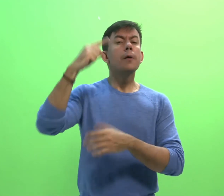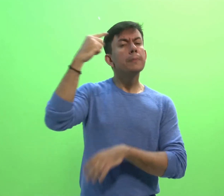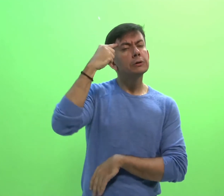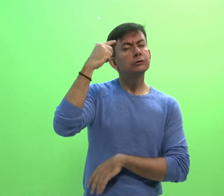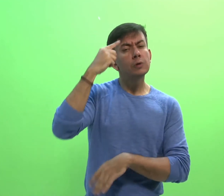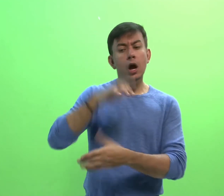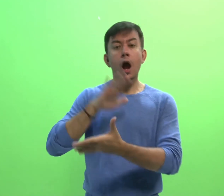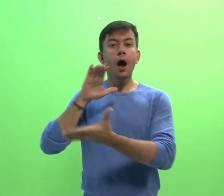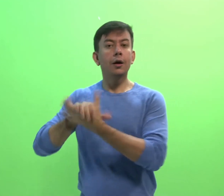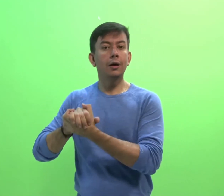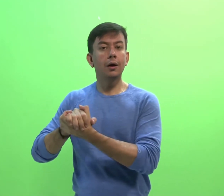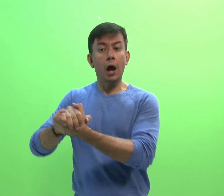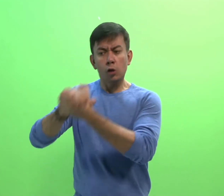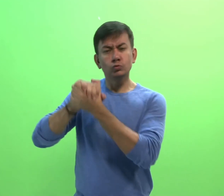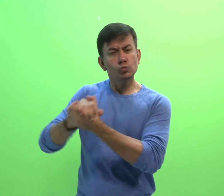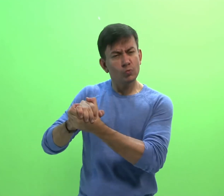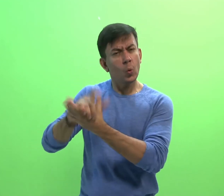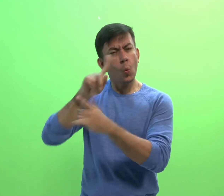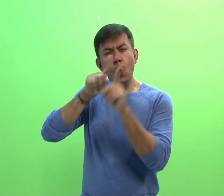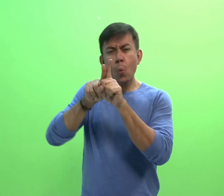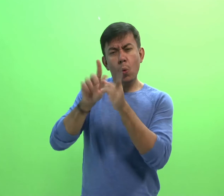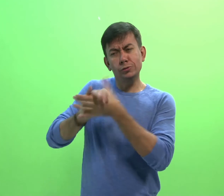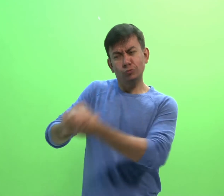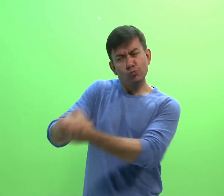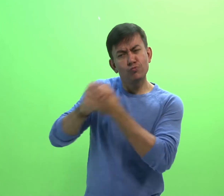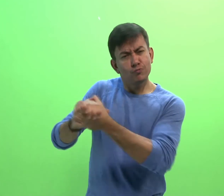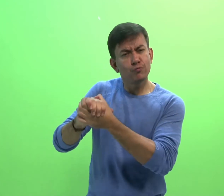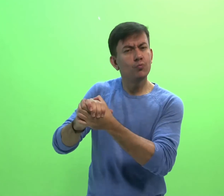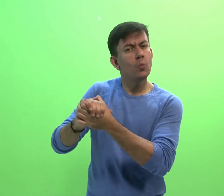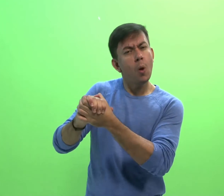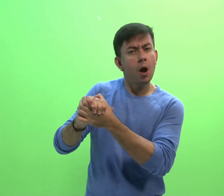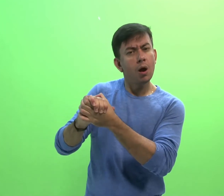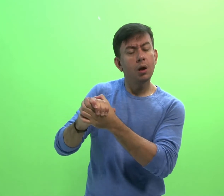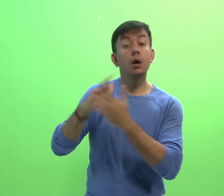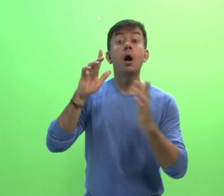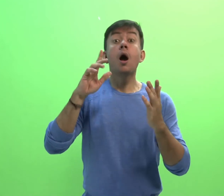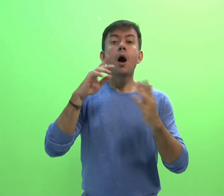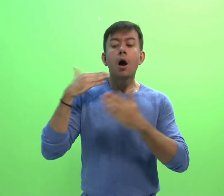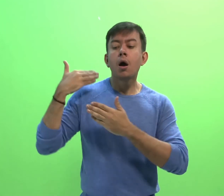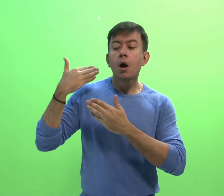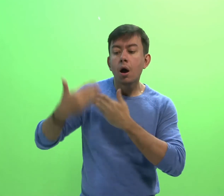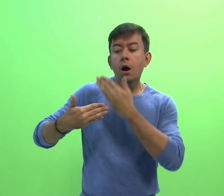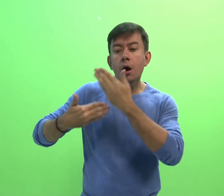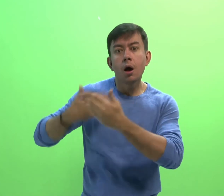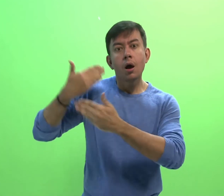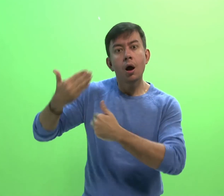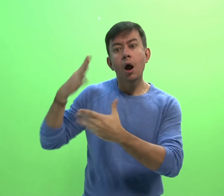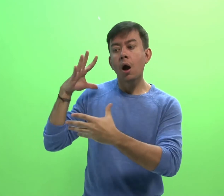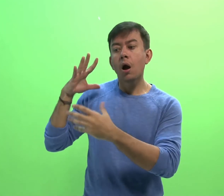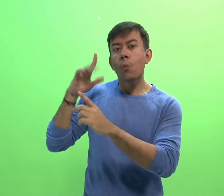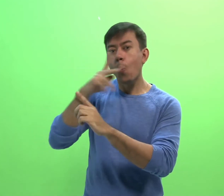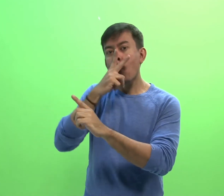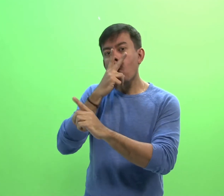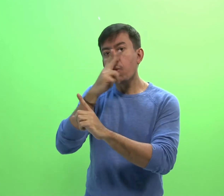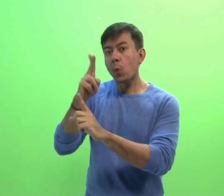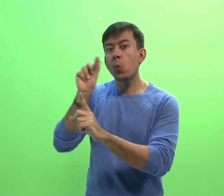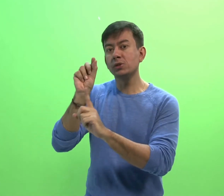mãos estivessem sempre unidas. Com o passar do tempo, por meio da assimilação e as influências,